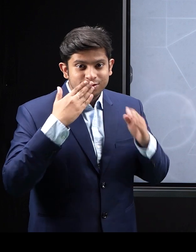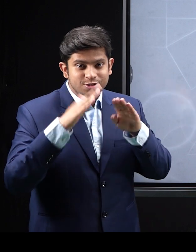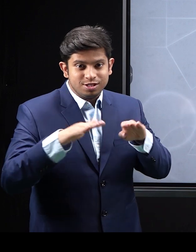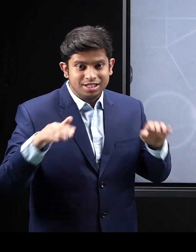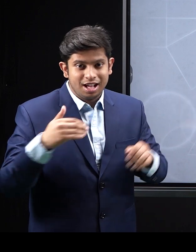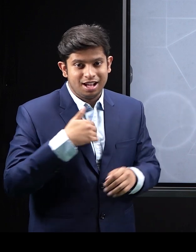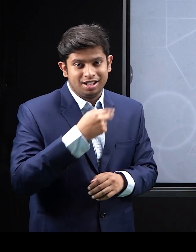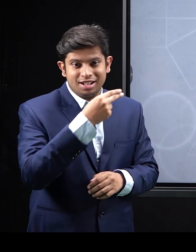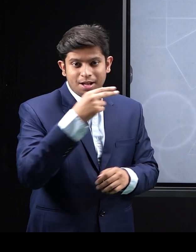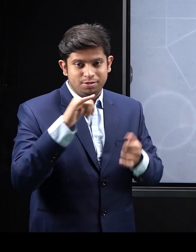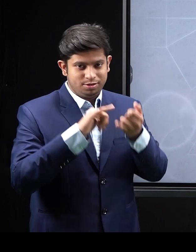స్టూడెంట్స్,